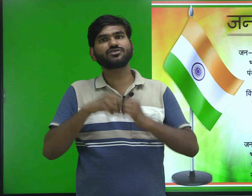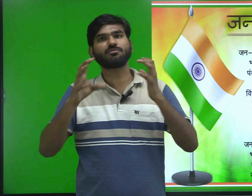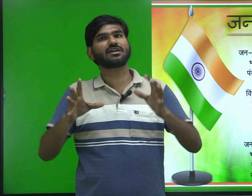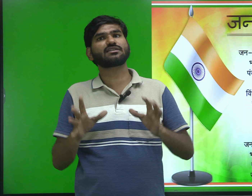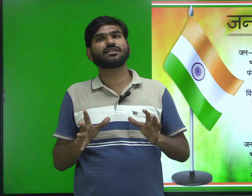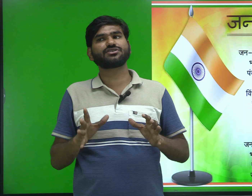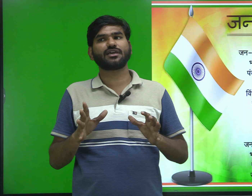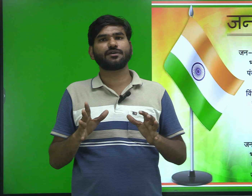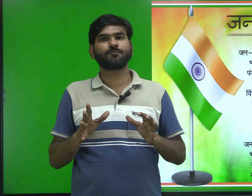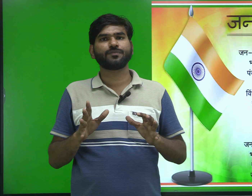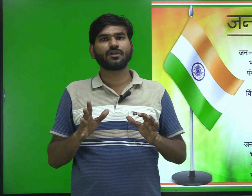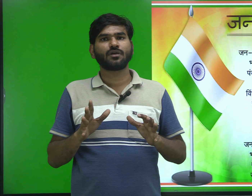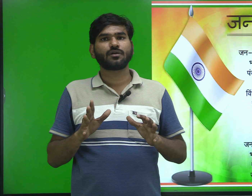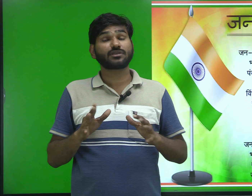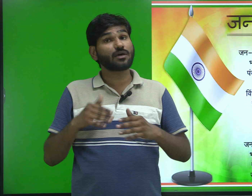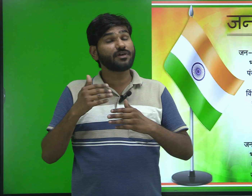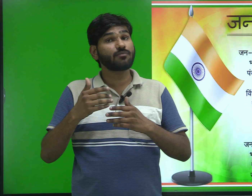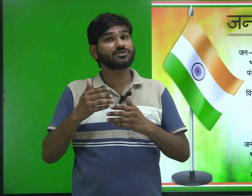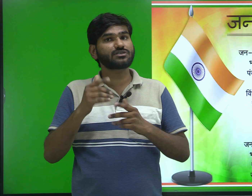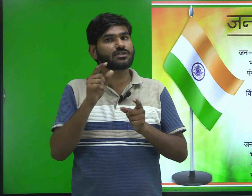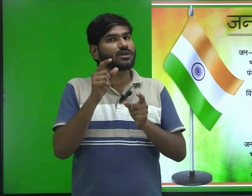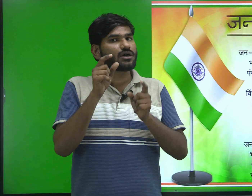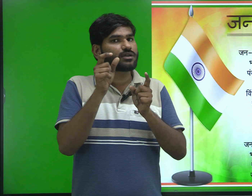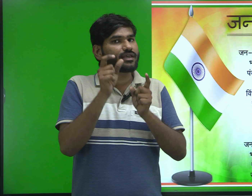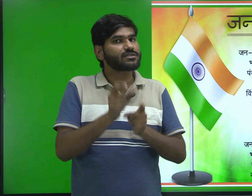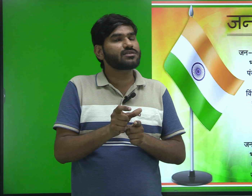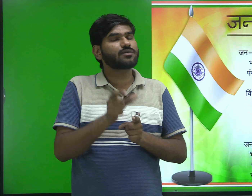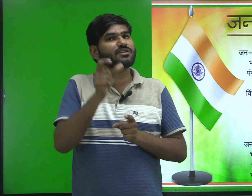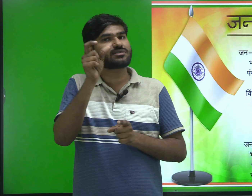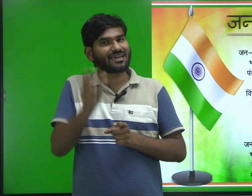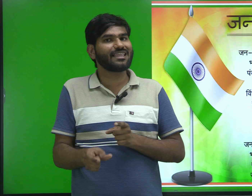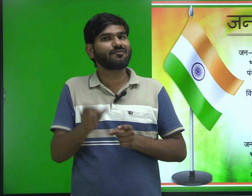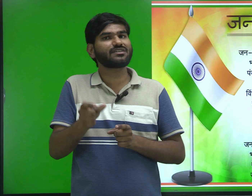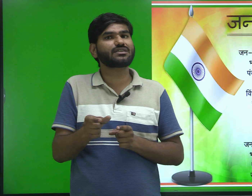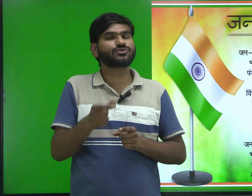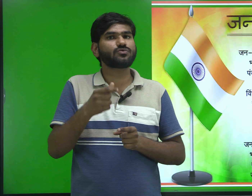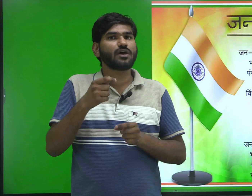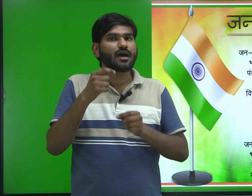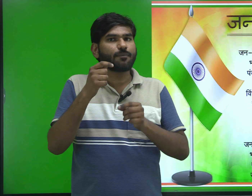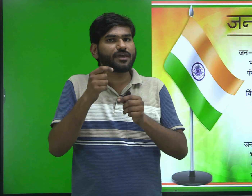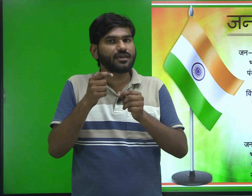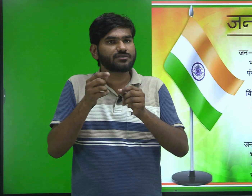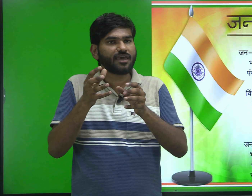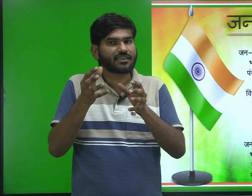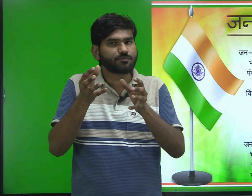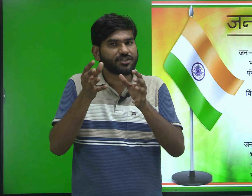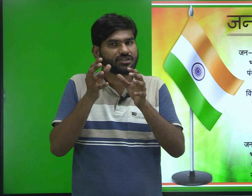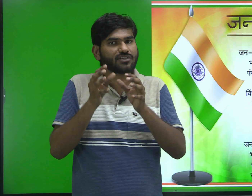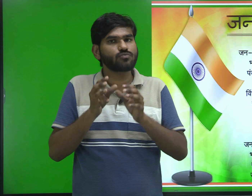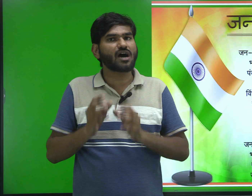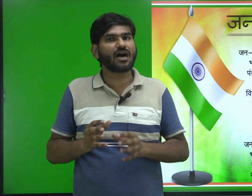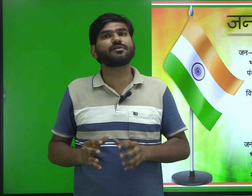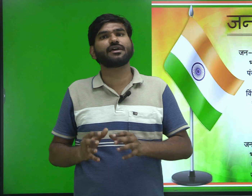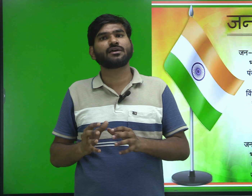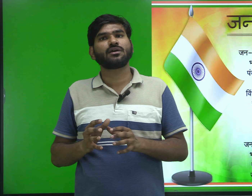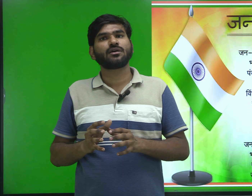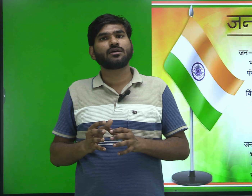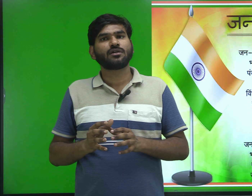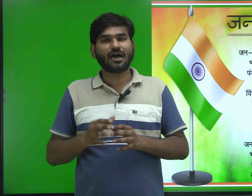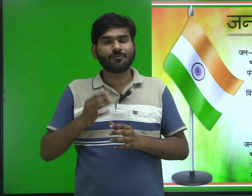आ जानी चाहिए। तभी हम इस नेशनल एंथम की साइन लैंग्वेज की जो आपके इसमें एक्सप्रेशन का जो भाव है, आपके जो